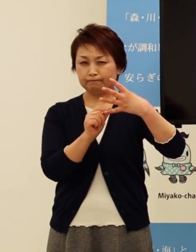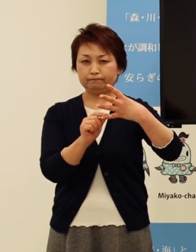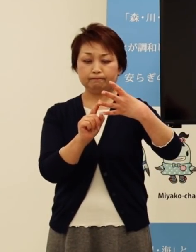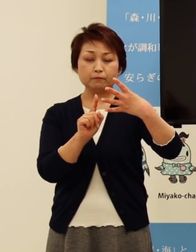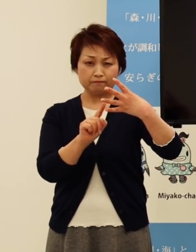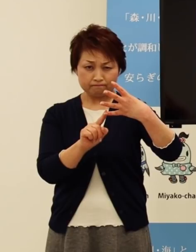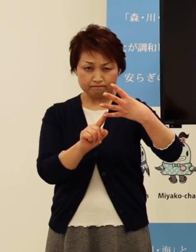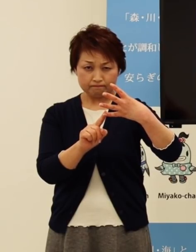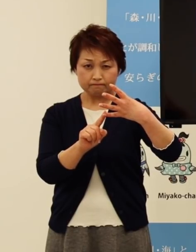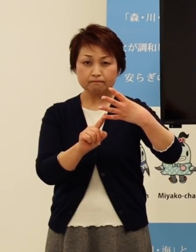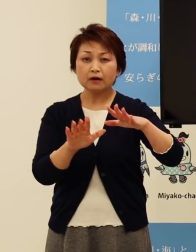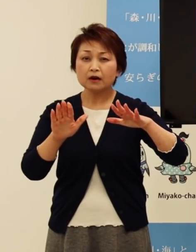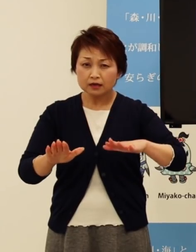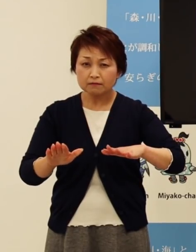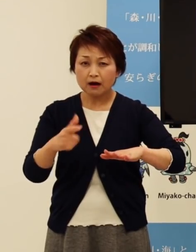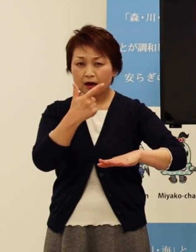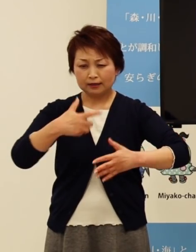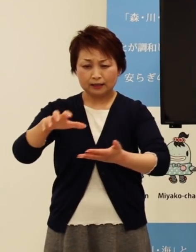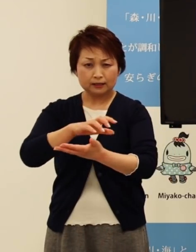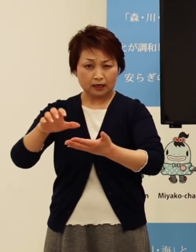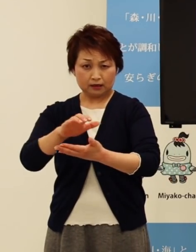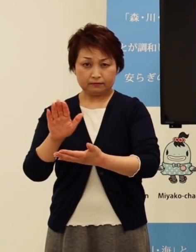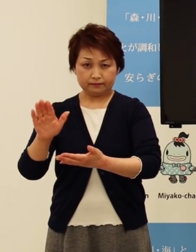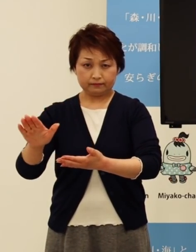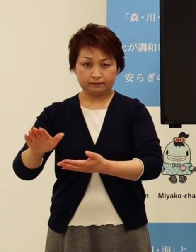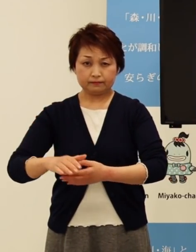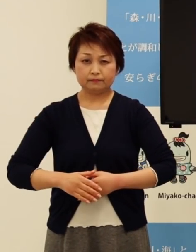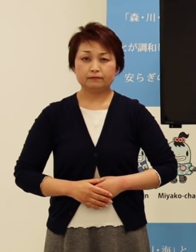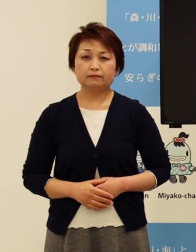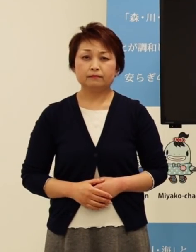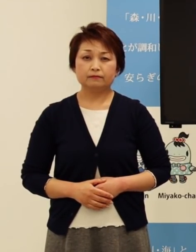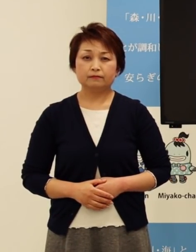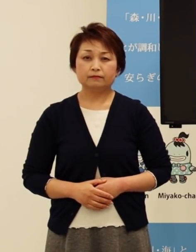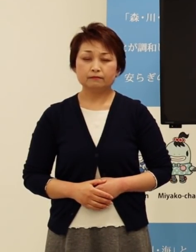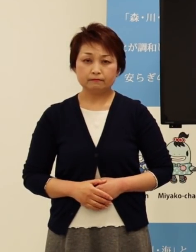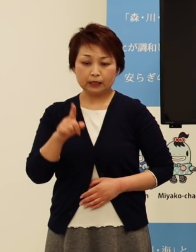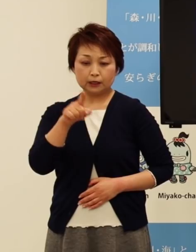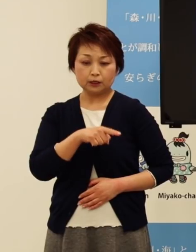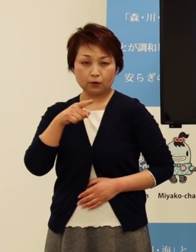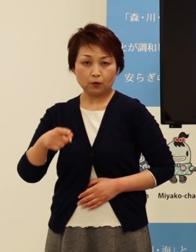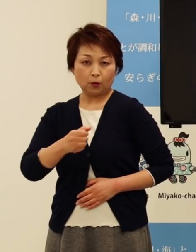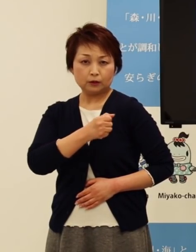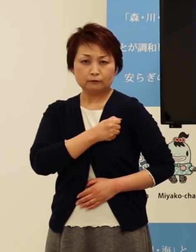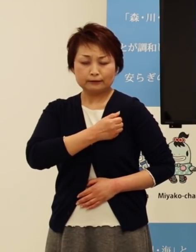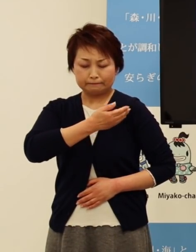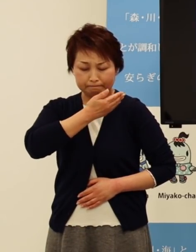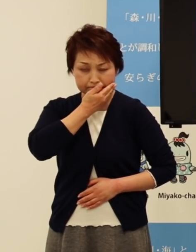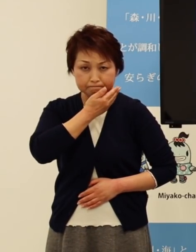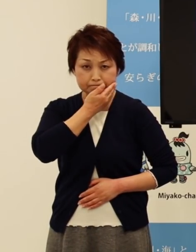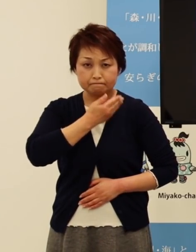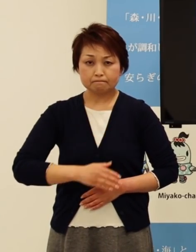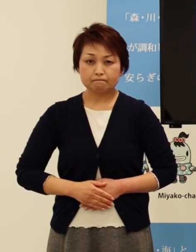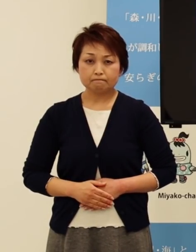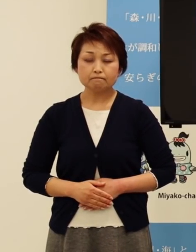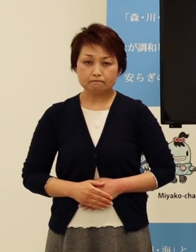4度目の大災害と捉えています。人命が第一、